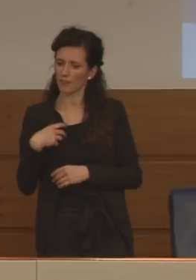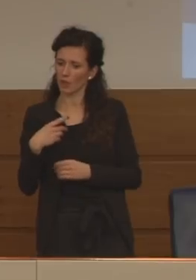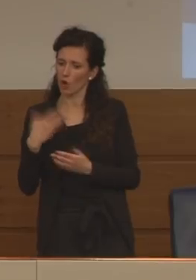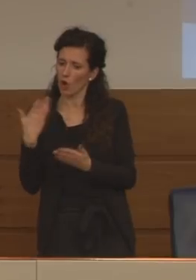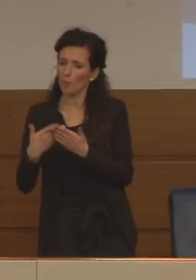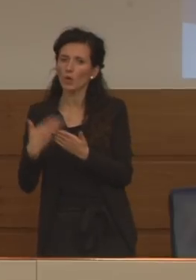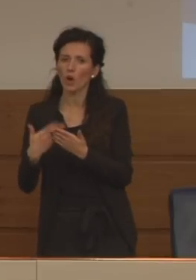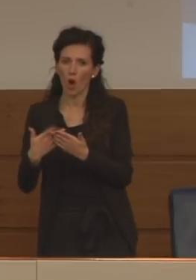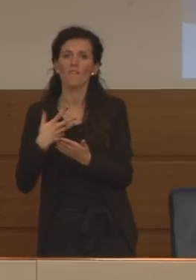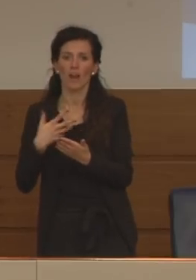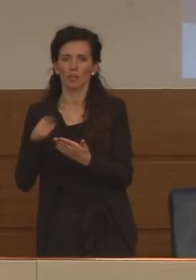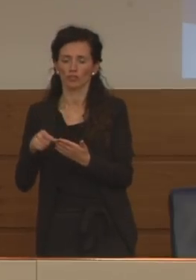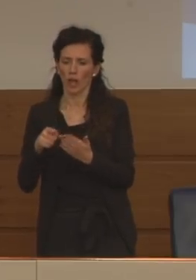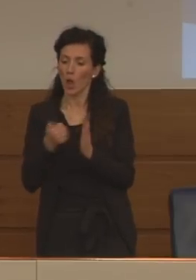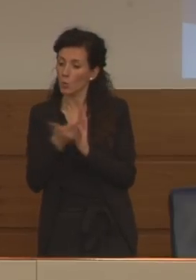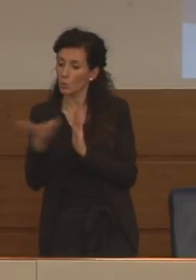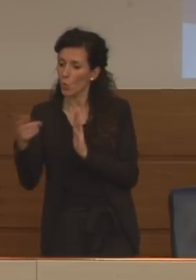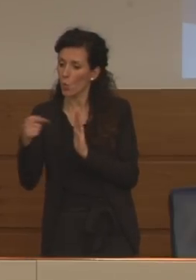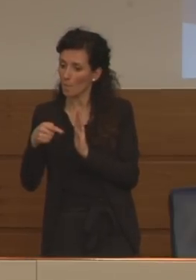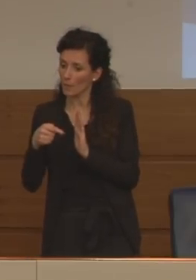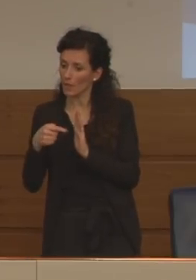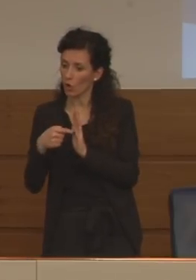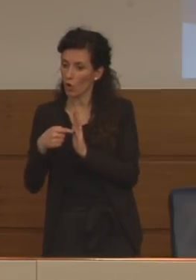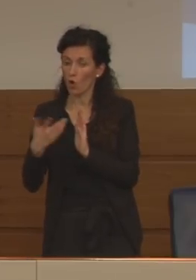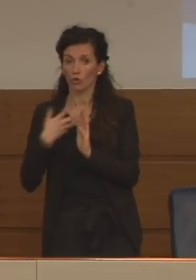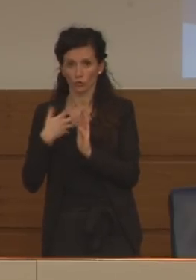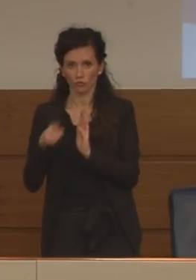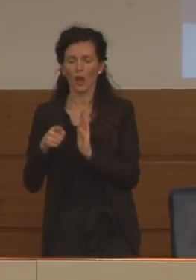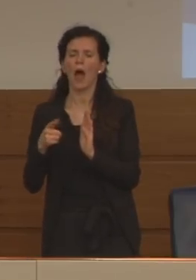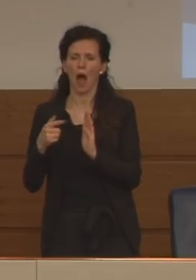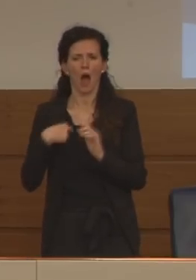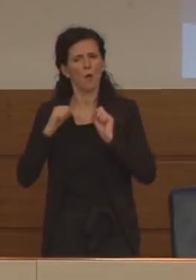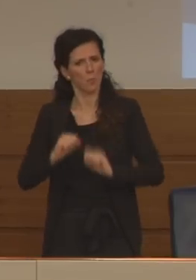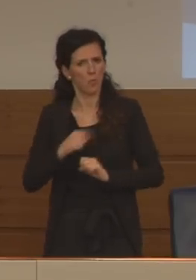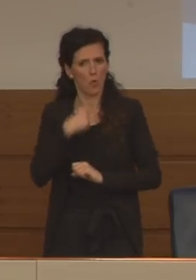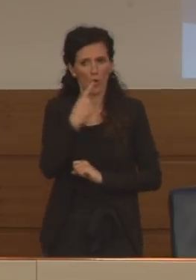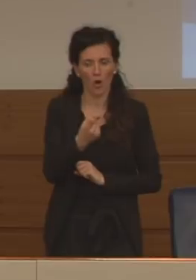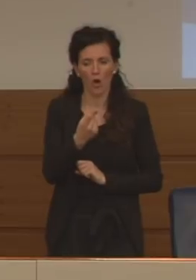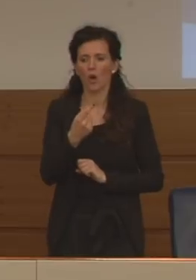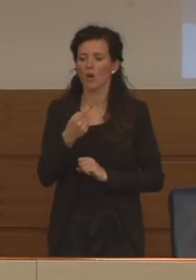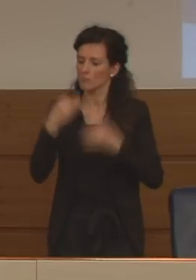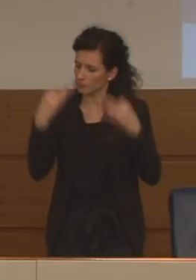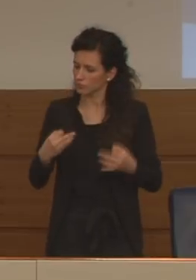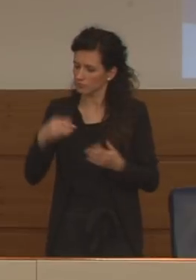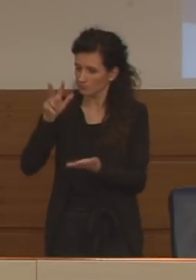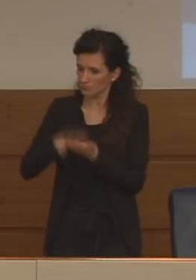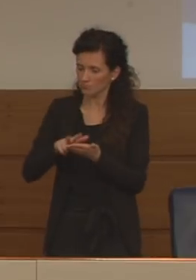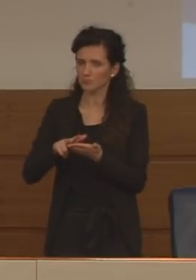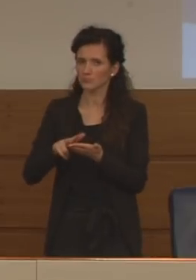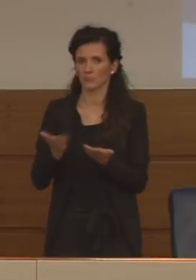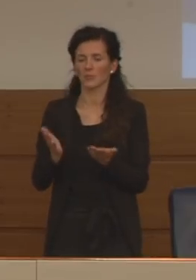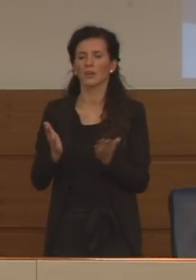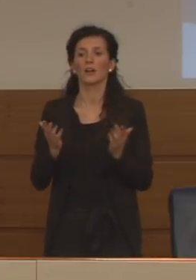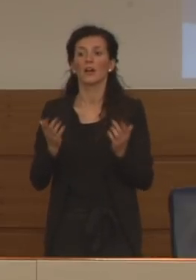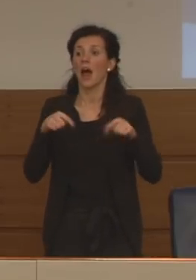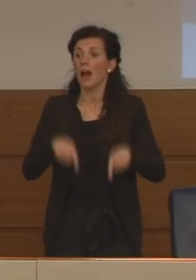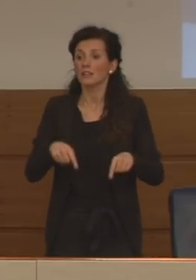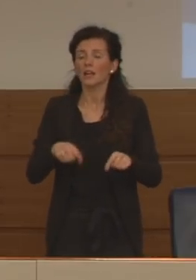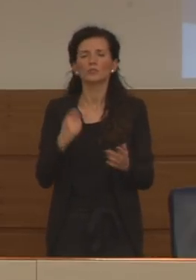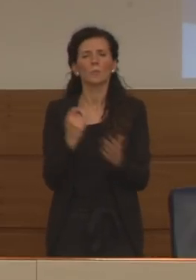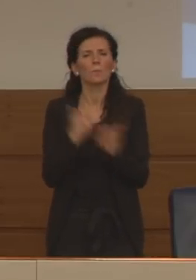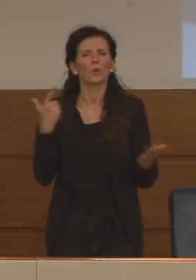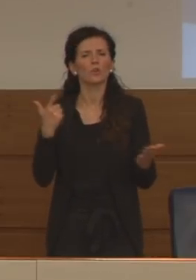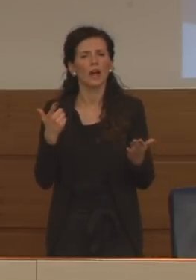a verificare se queste ipotesi sono concrete o sono verificate in questo momento gli ha dato la priorità è